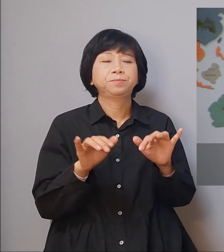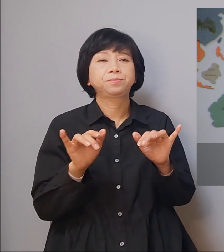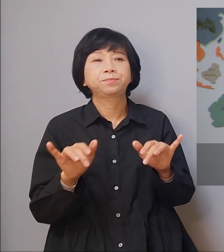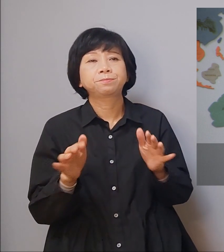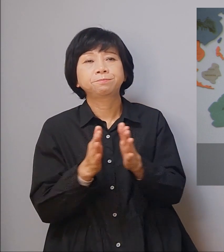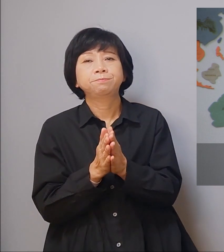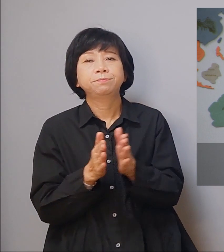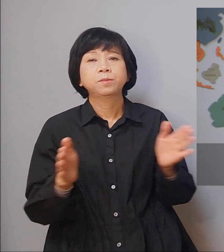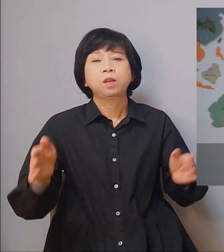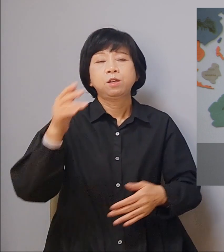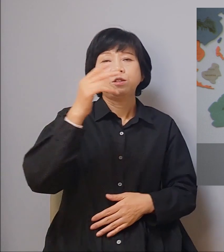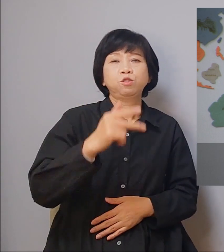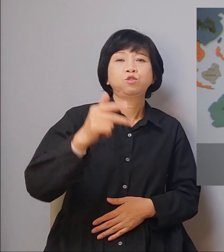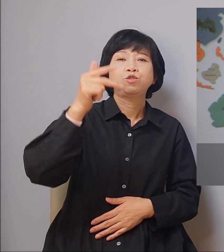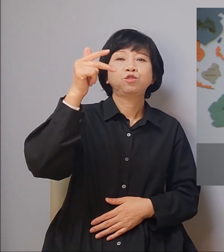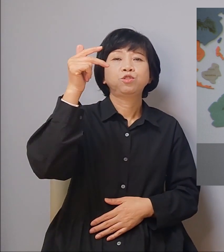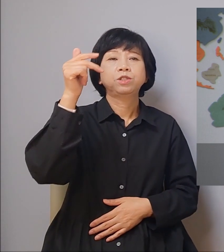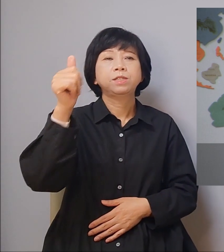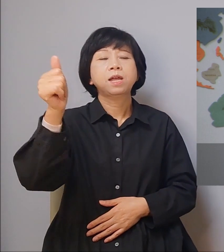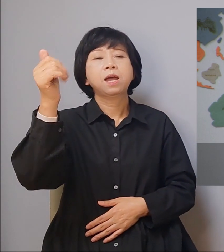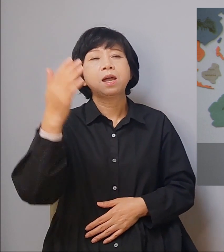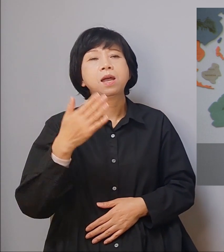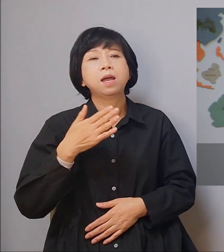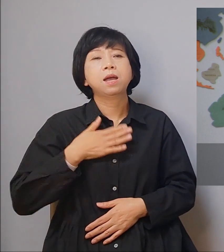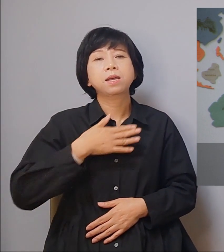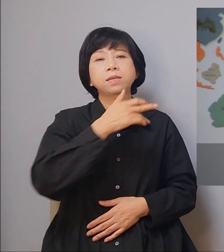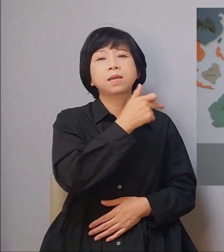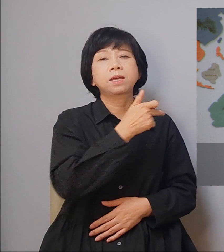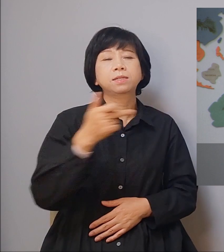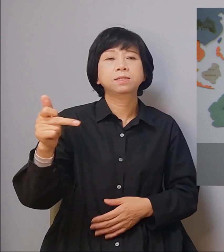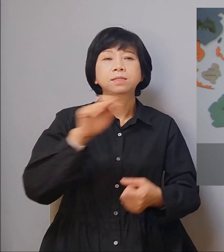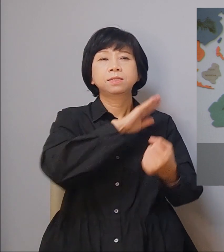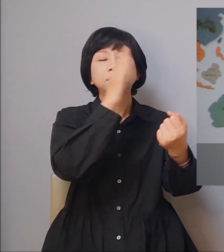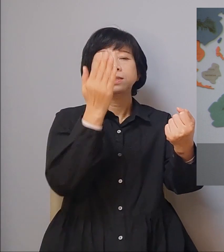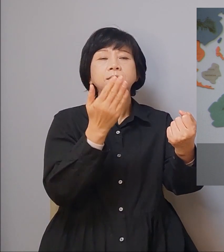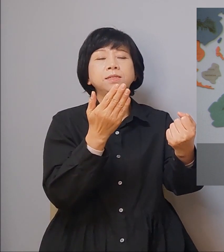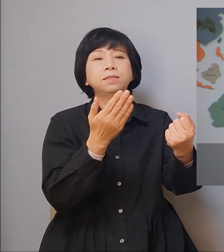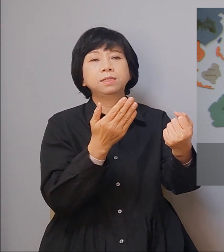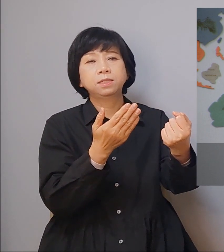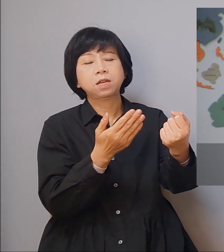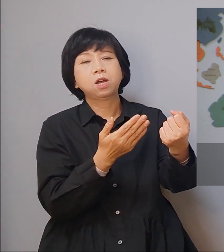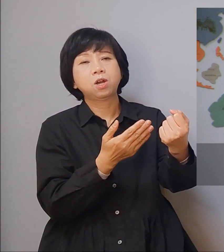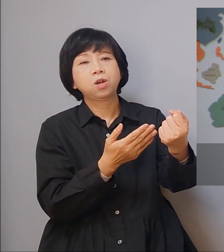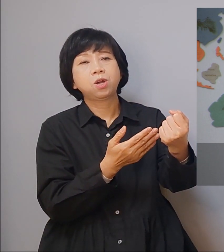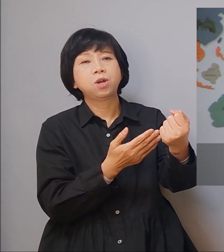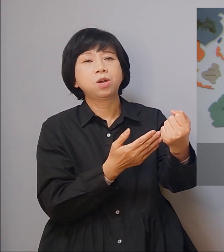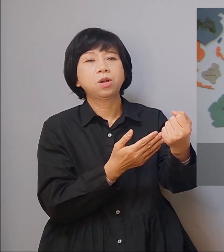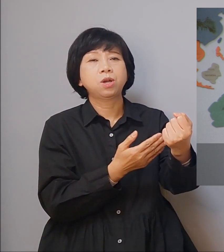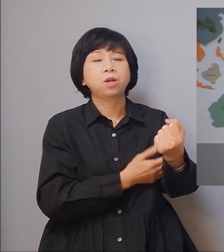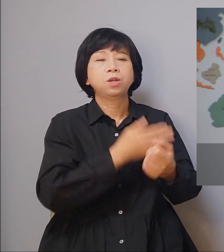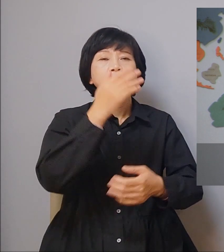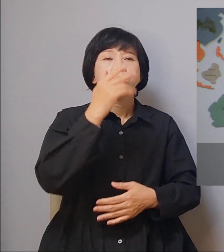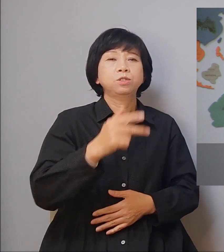큰 능력, 주는 나의 큰 능력,